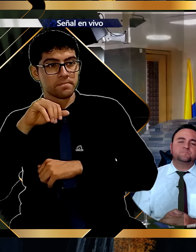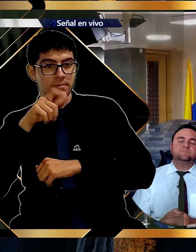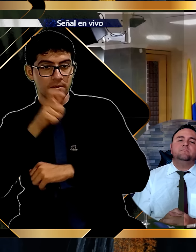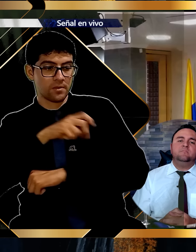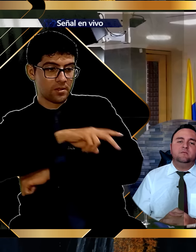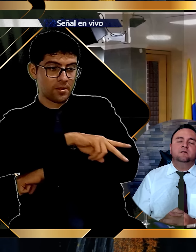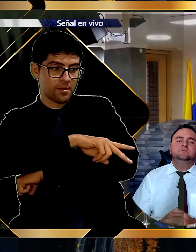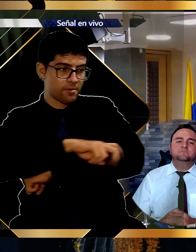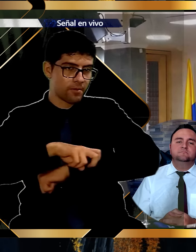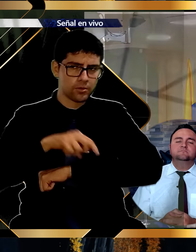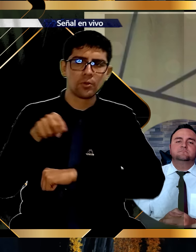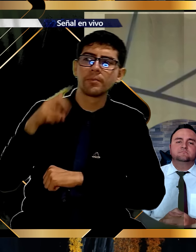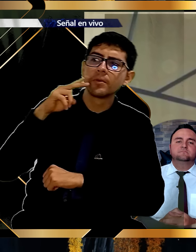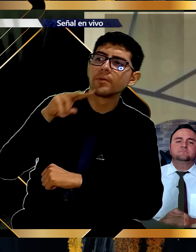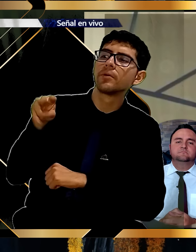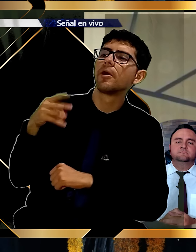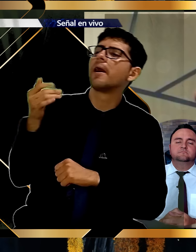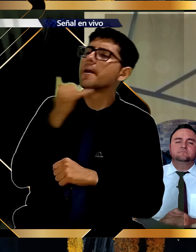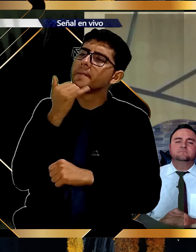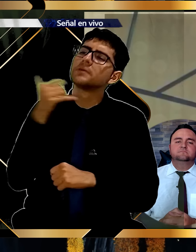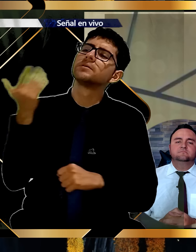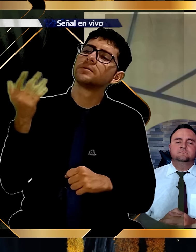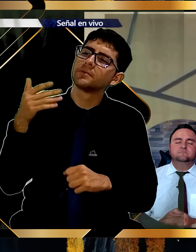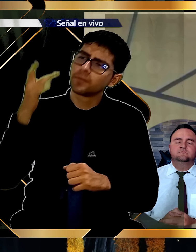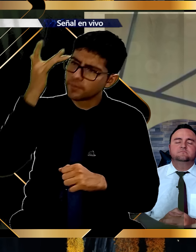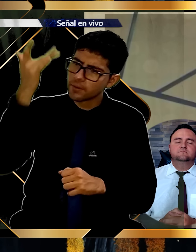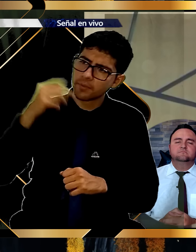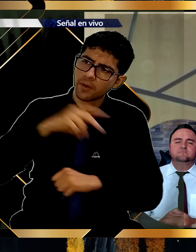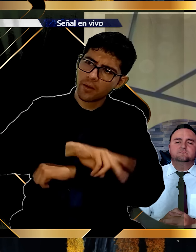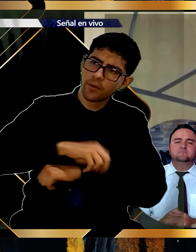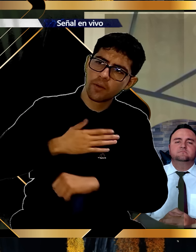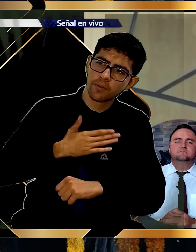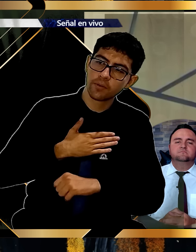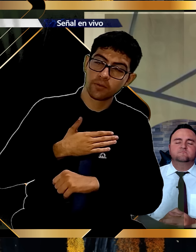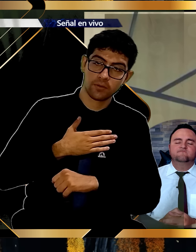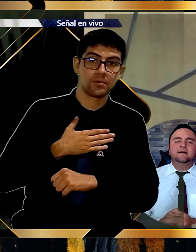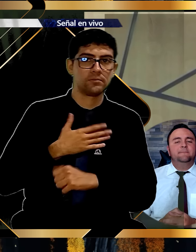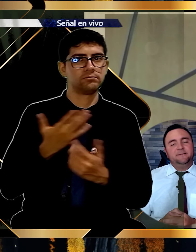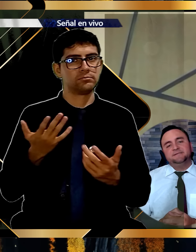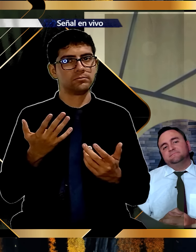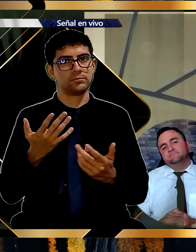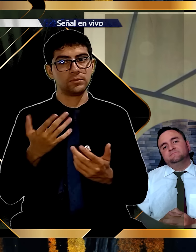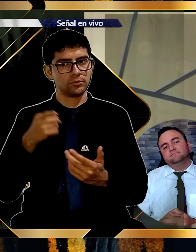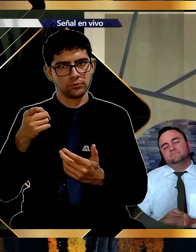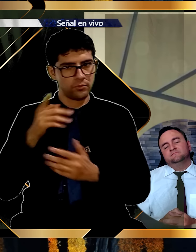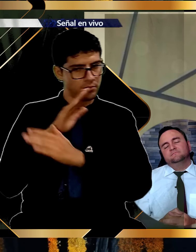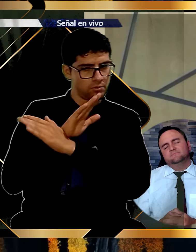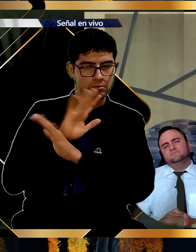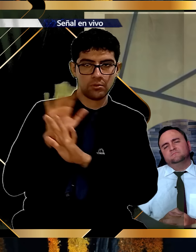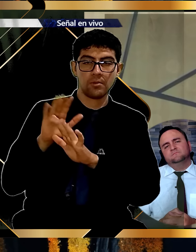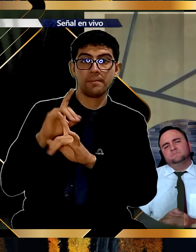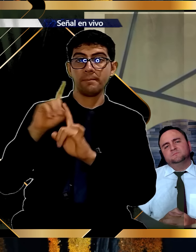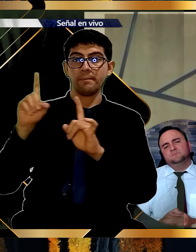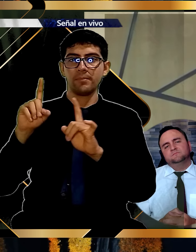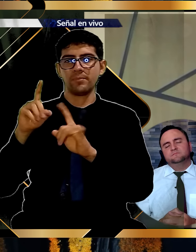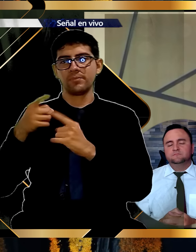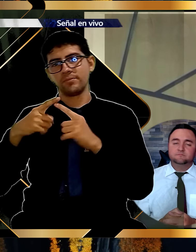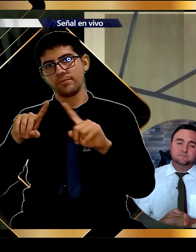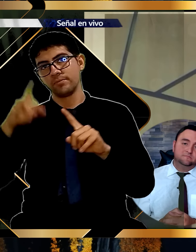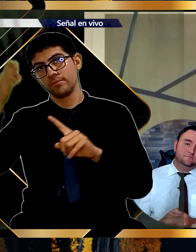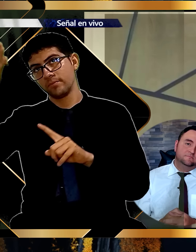fieles, permaneciendo fieles al Señor. Diga gloria a Dios. Aleluya. El apóstol dice que no,